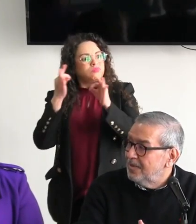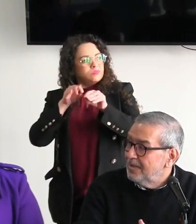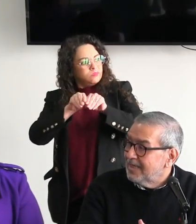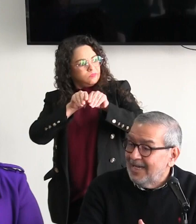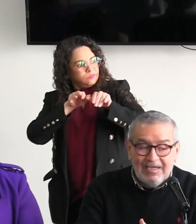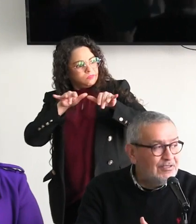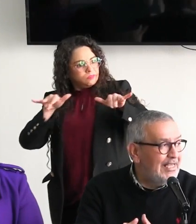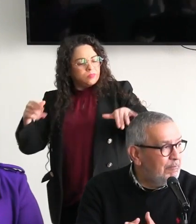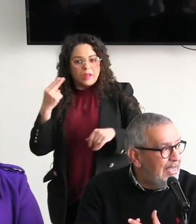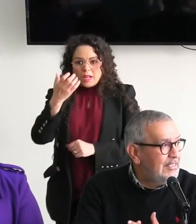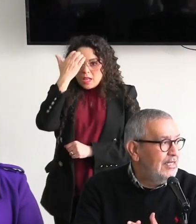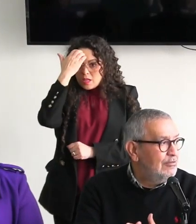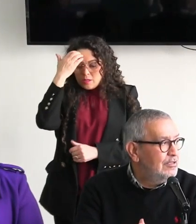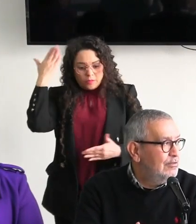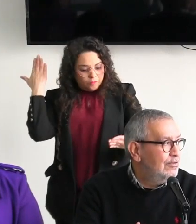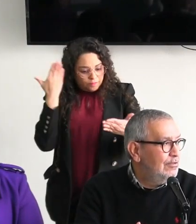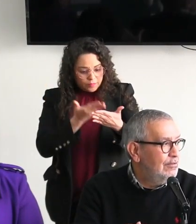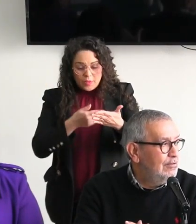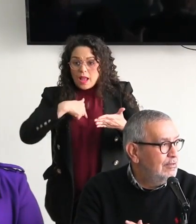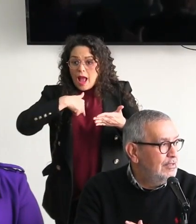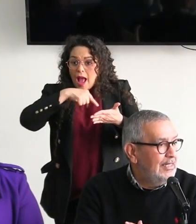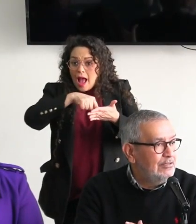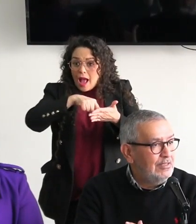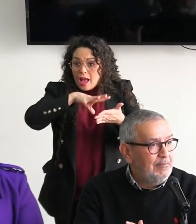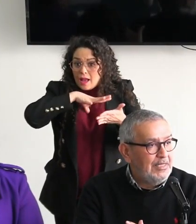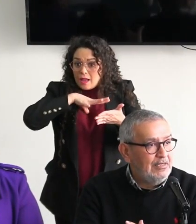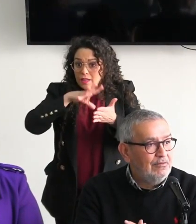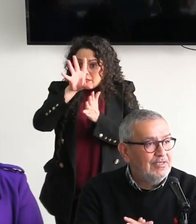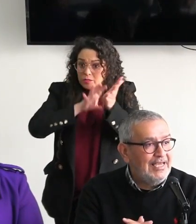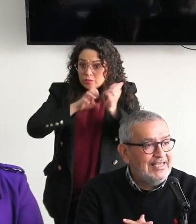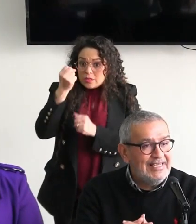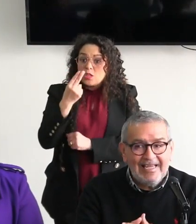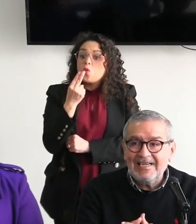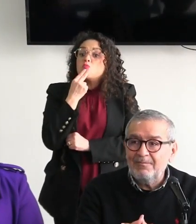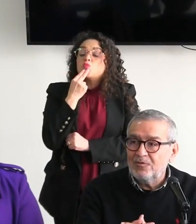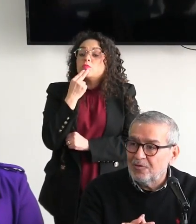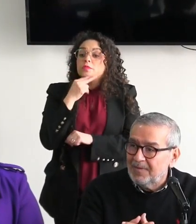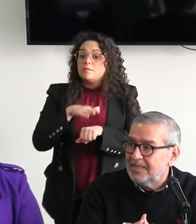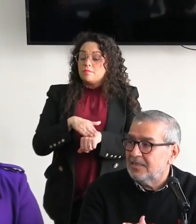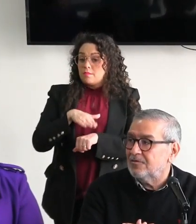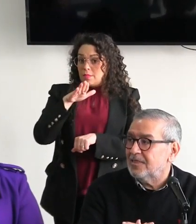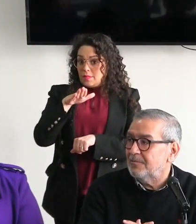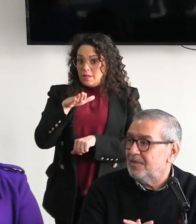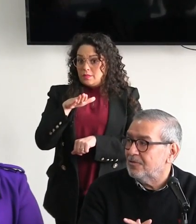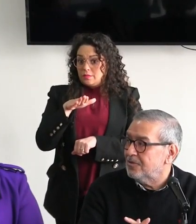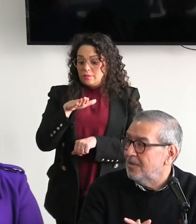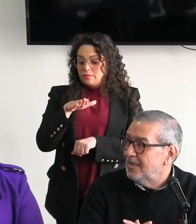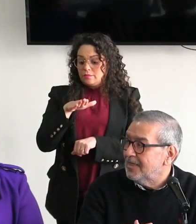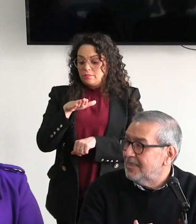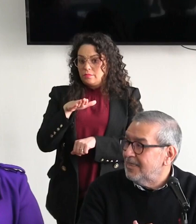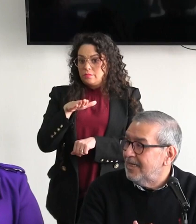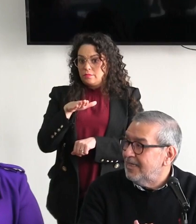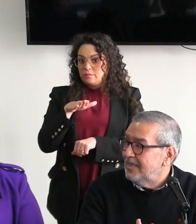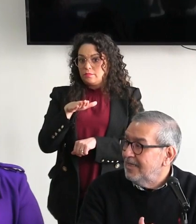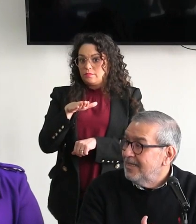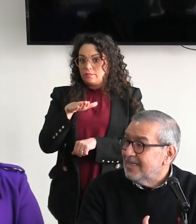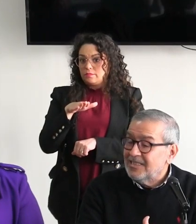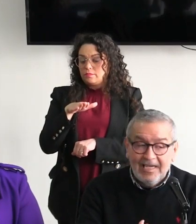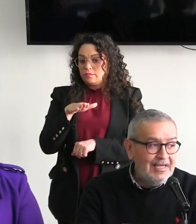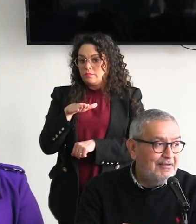Congreso, que hay que usar más la Constitución de la Ciudad de México, que hay que darle mucho más de los elementos que tiene